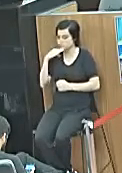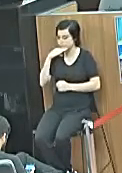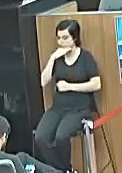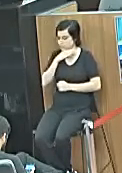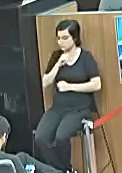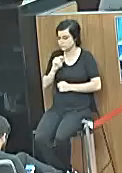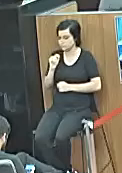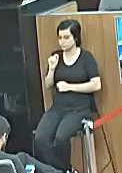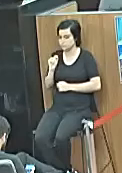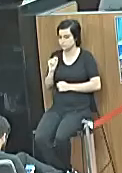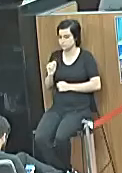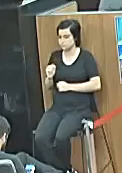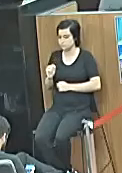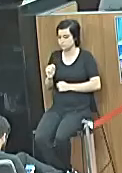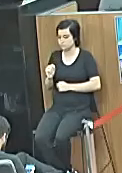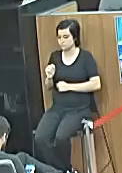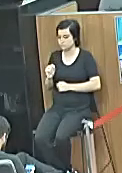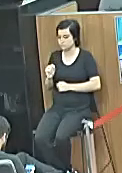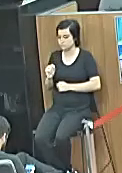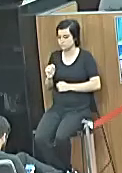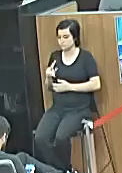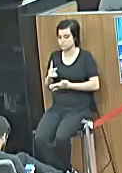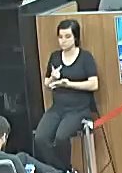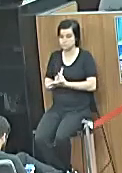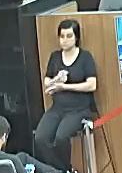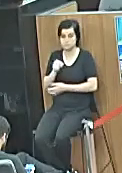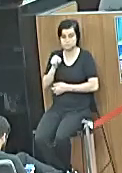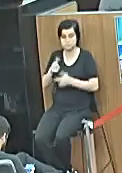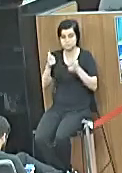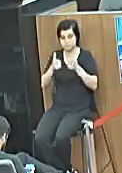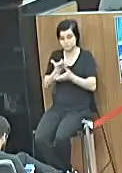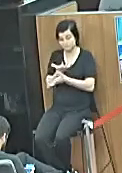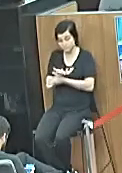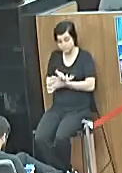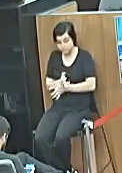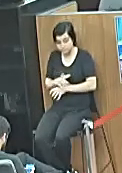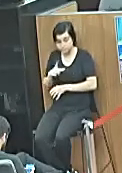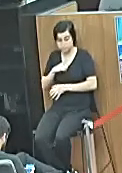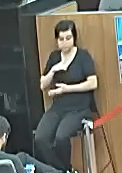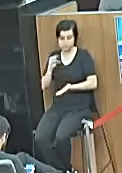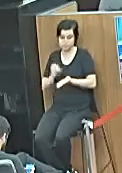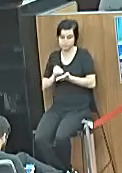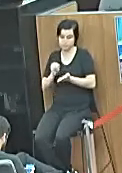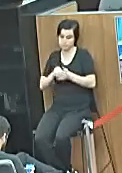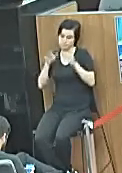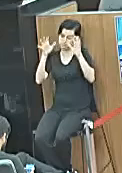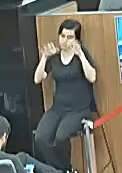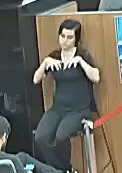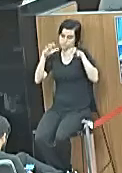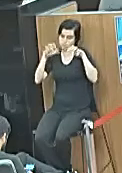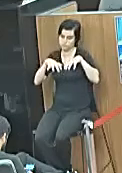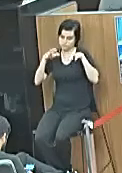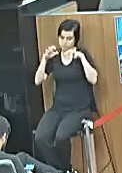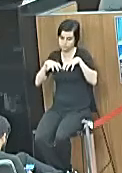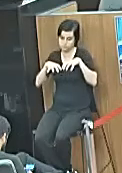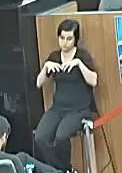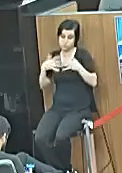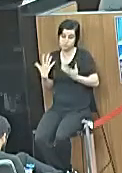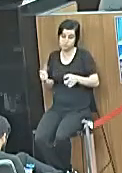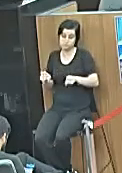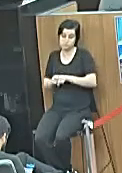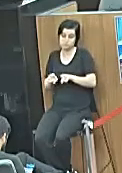deve acontecer na bacia de jequitinhonha que é uma região já sofre com uma seca de chuvas maior do que aqui e por